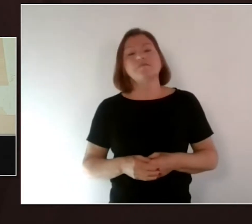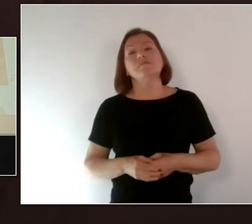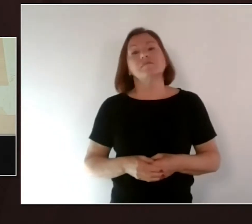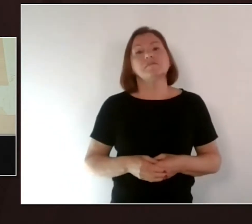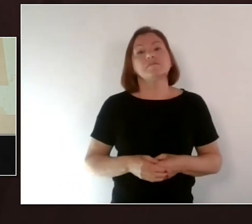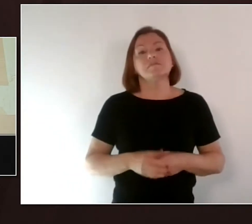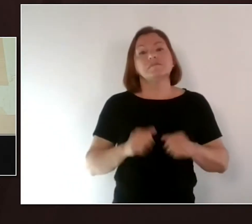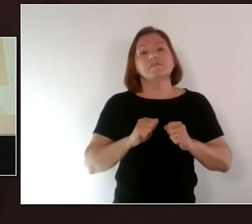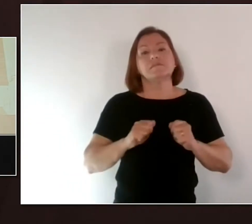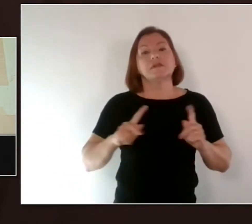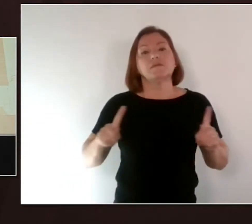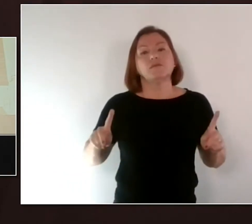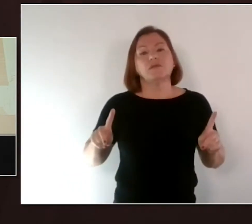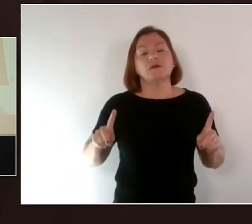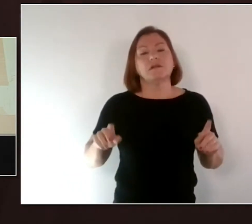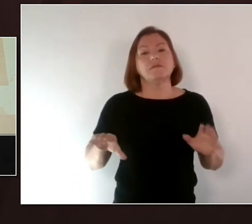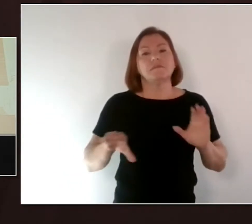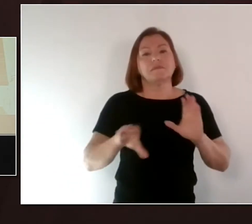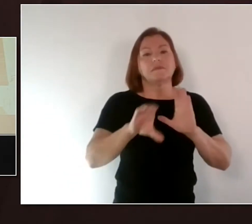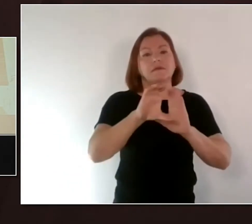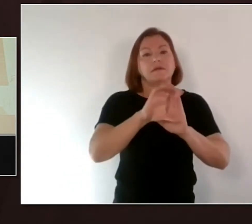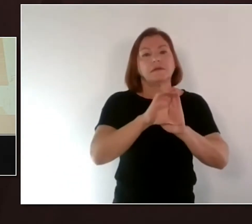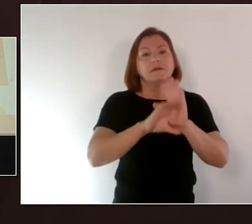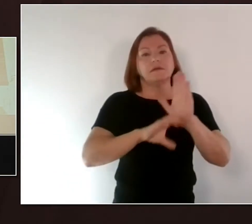Apocalipse 2.